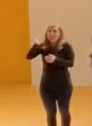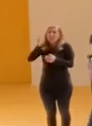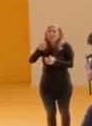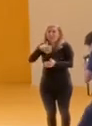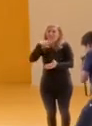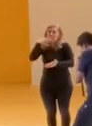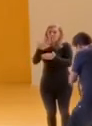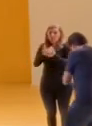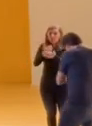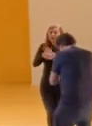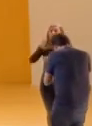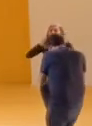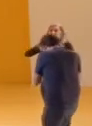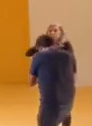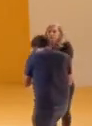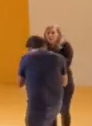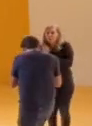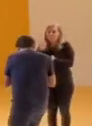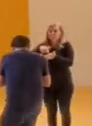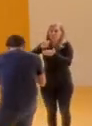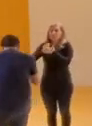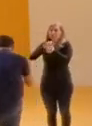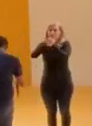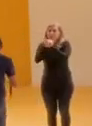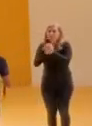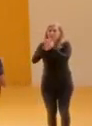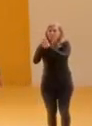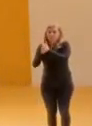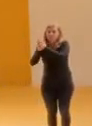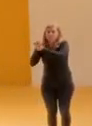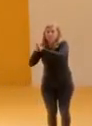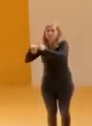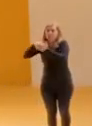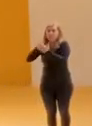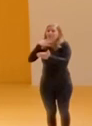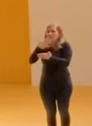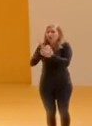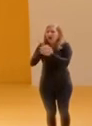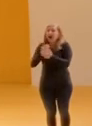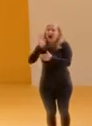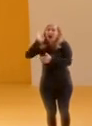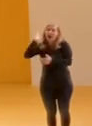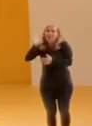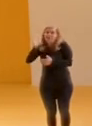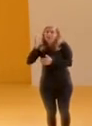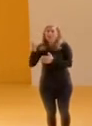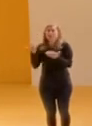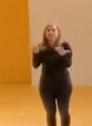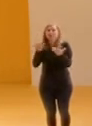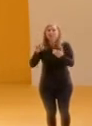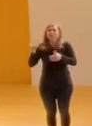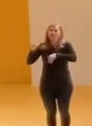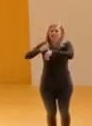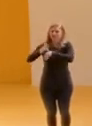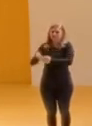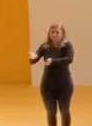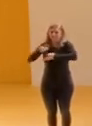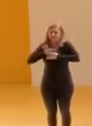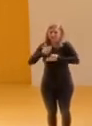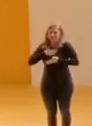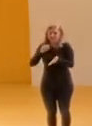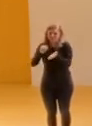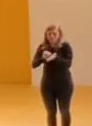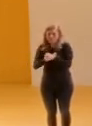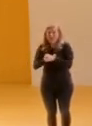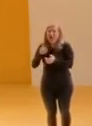wykorzystywane i potem znowu i potem przetworzonej znowu gdzieś znowu wykorzystywane a następnie gdzieś tam daje to finalną użyteczność Natomiast